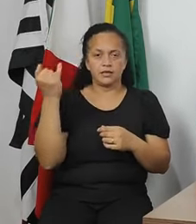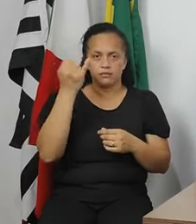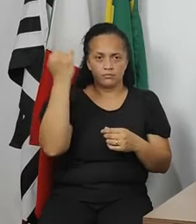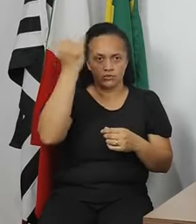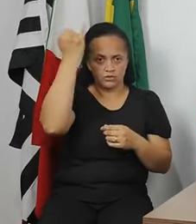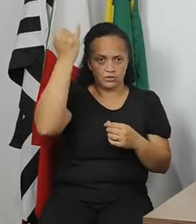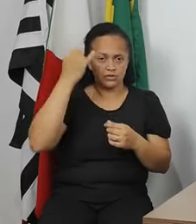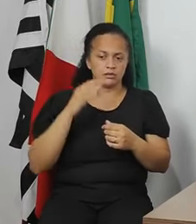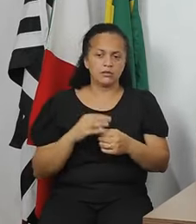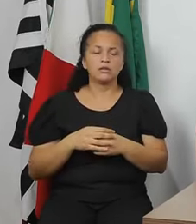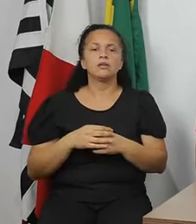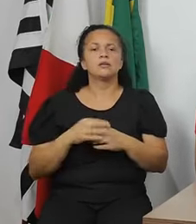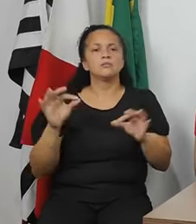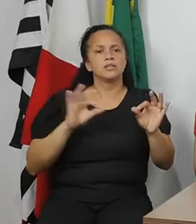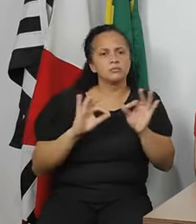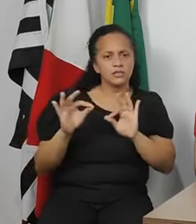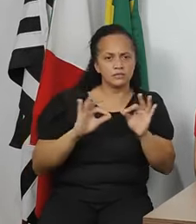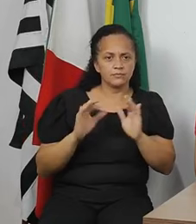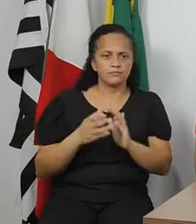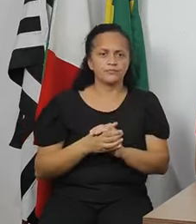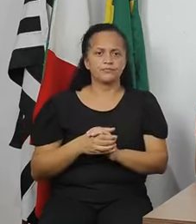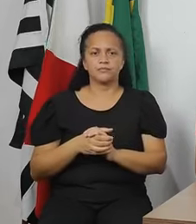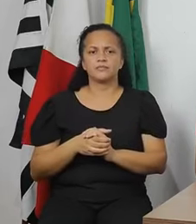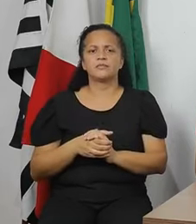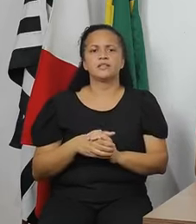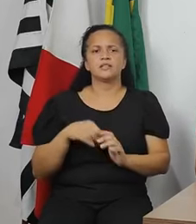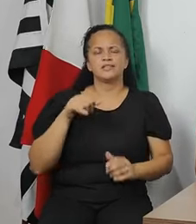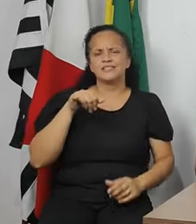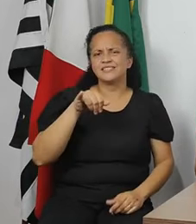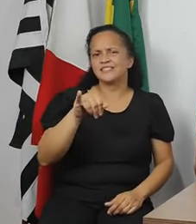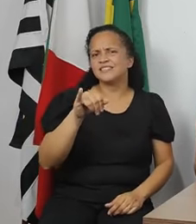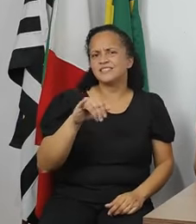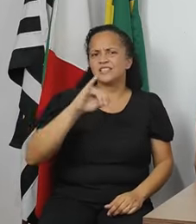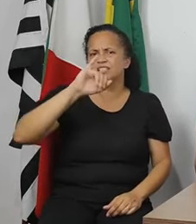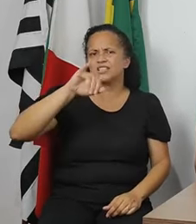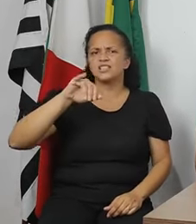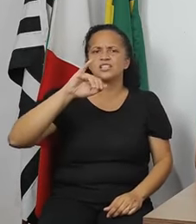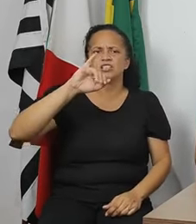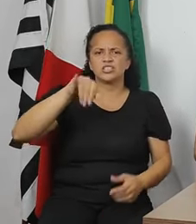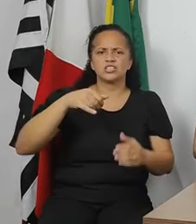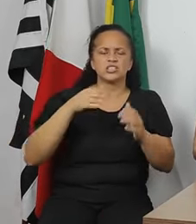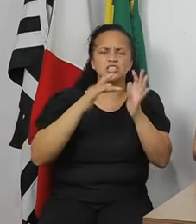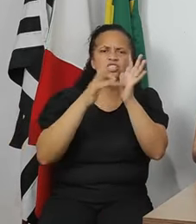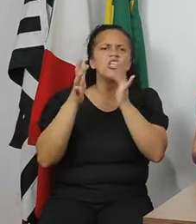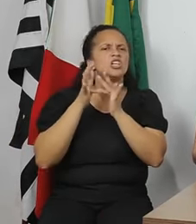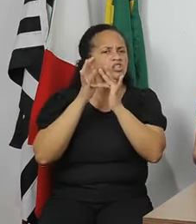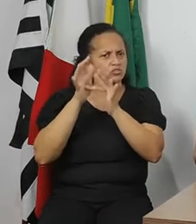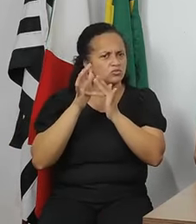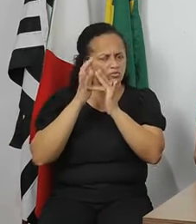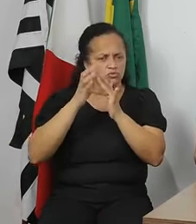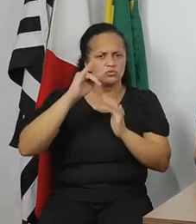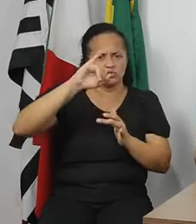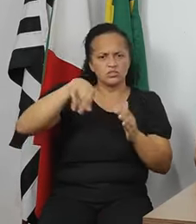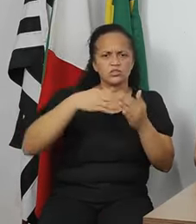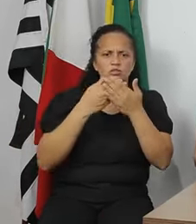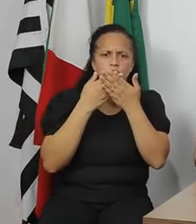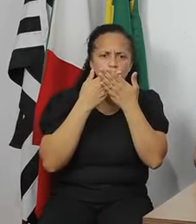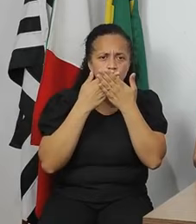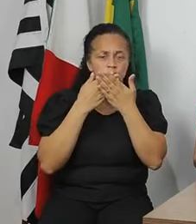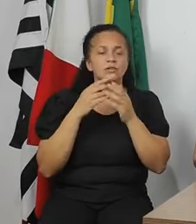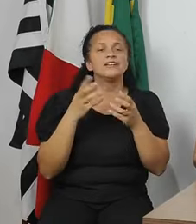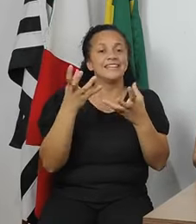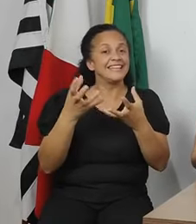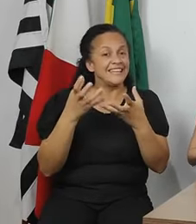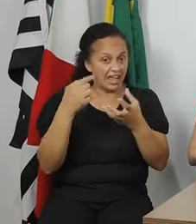ele jejuou, e se do coração dele, quando ele fala assim, né, quando jejuar, tem uma expectativa que a gente faça isso,